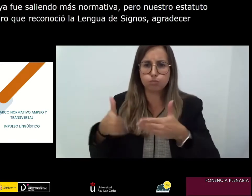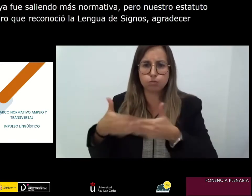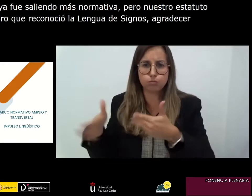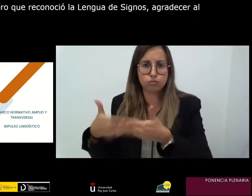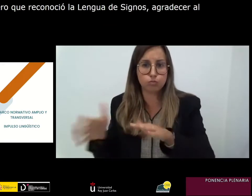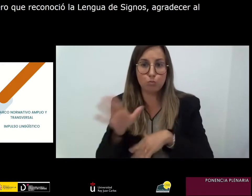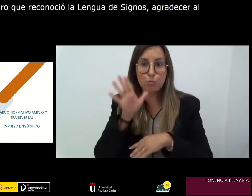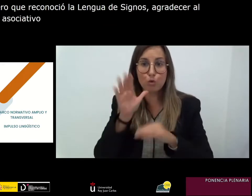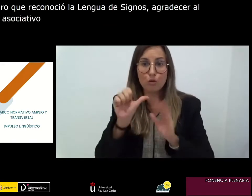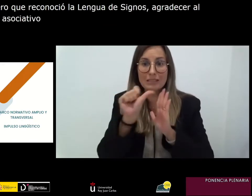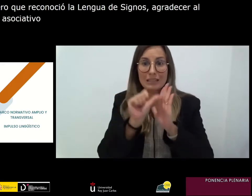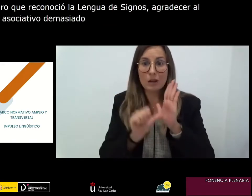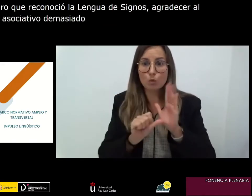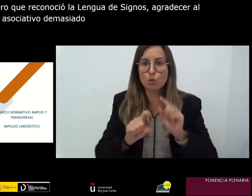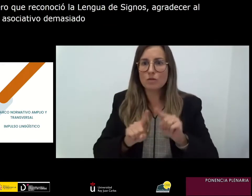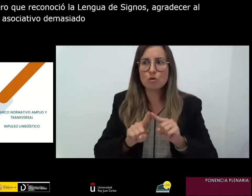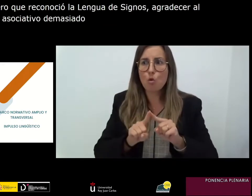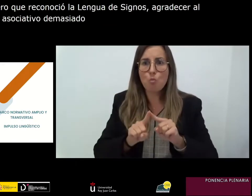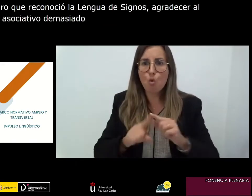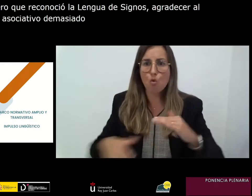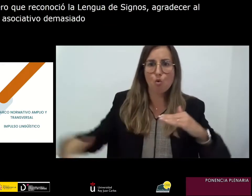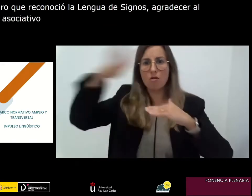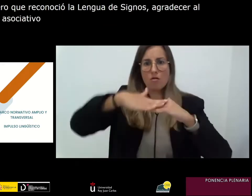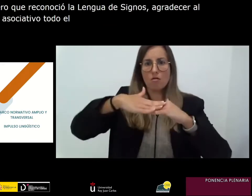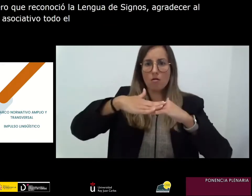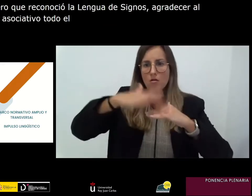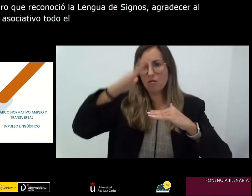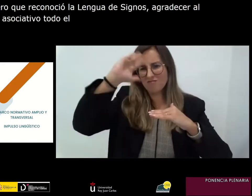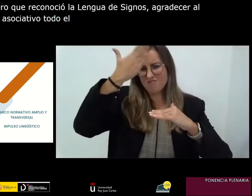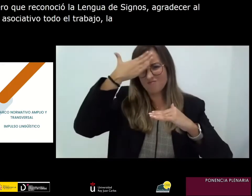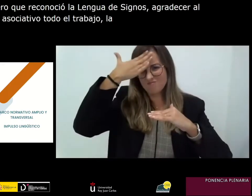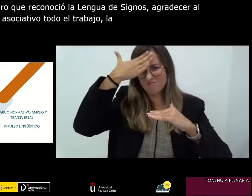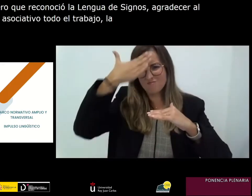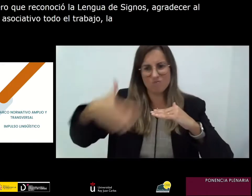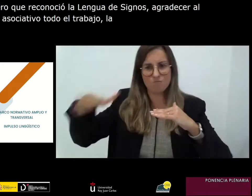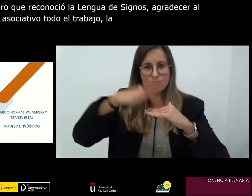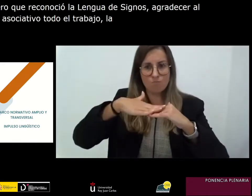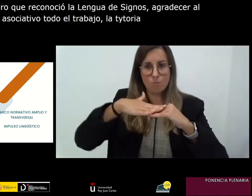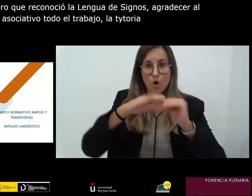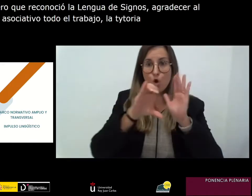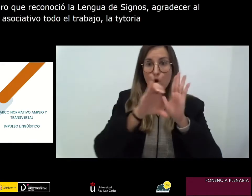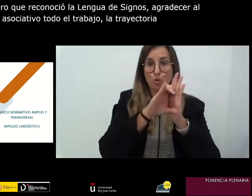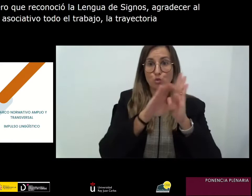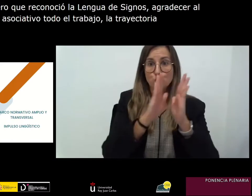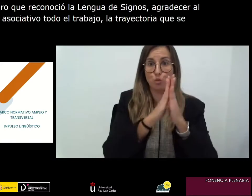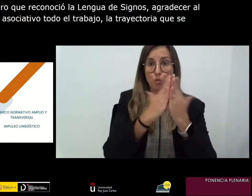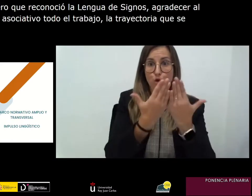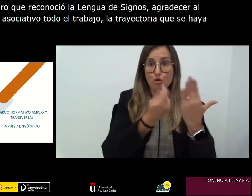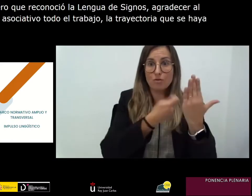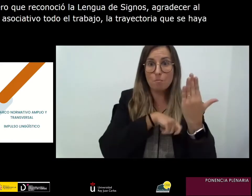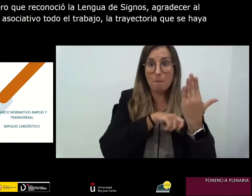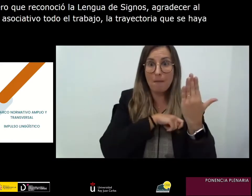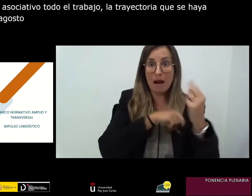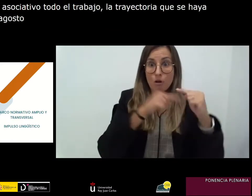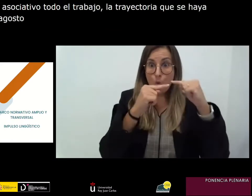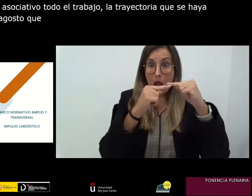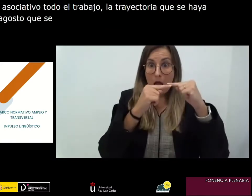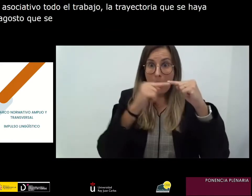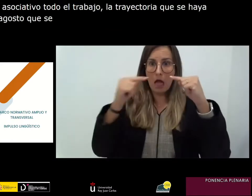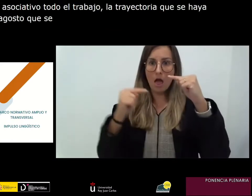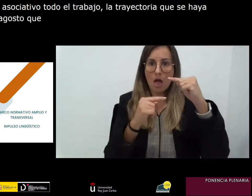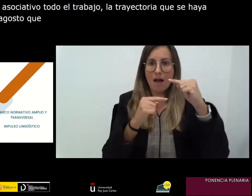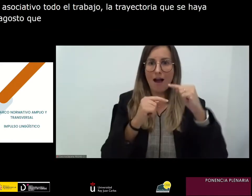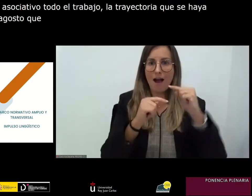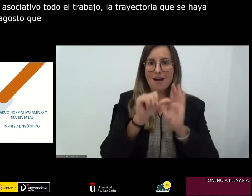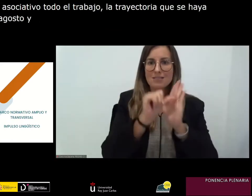hayan reconocido y que se nos abran muchísimas puertas gracias a este texto, porque es como el punto de partida en